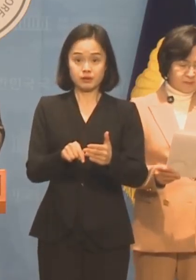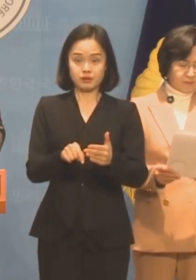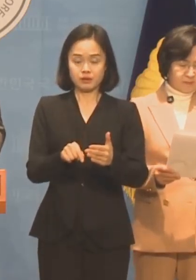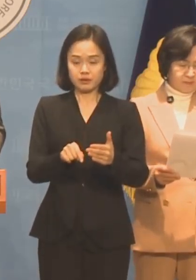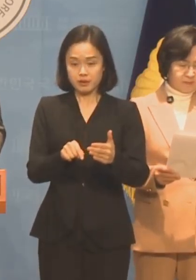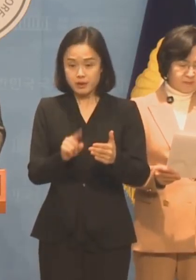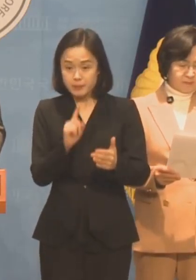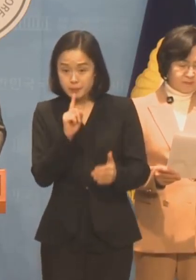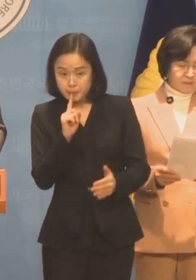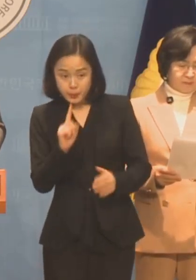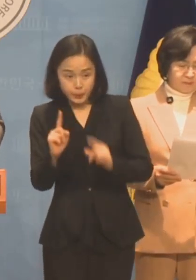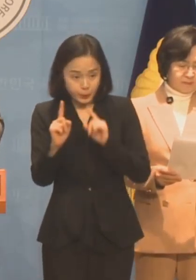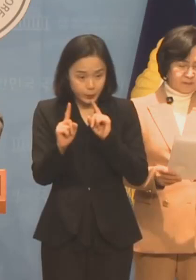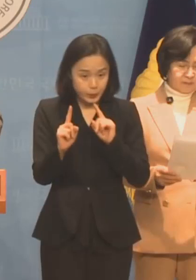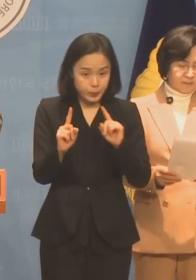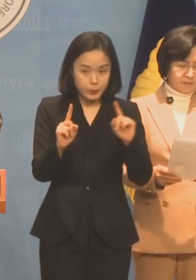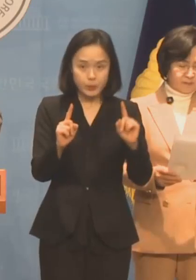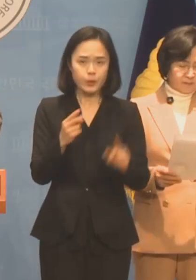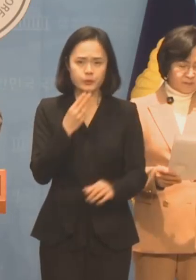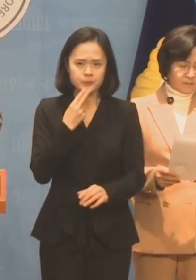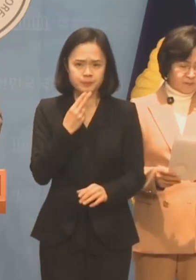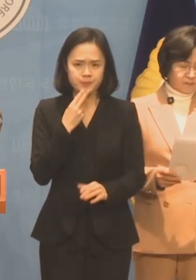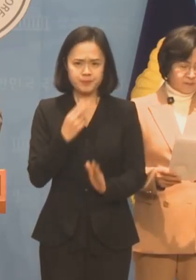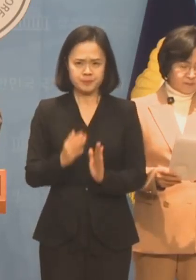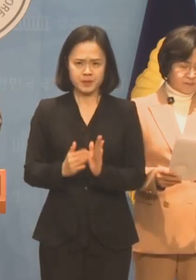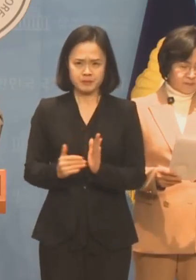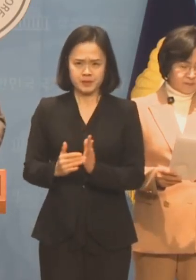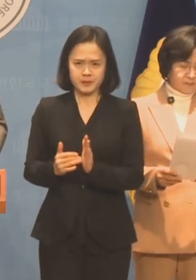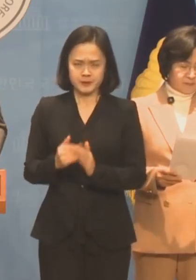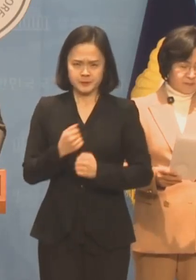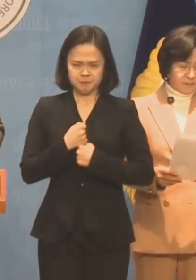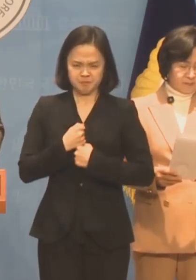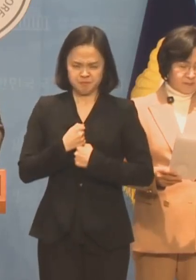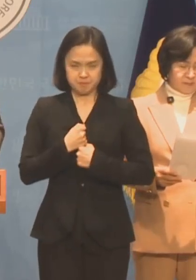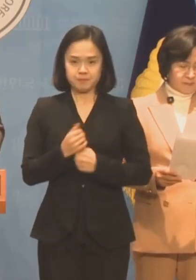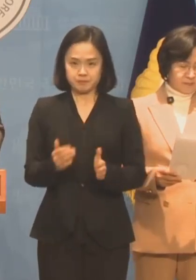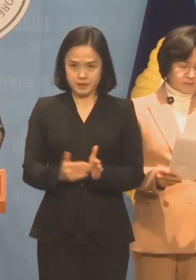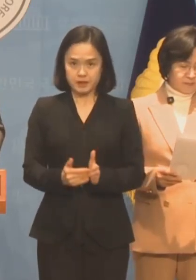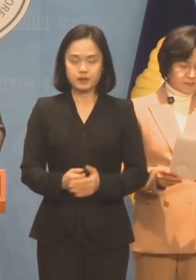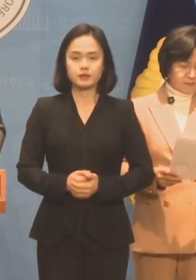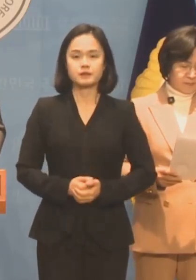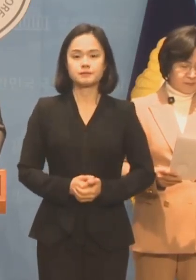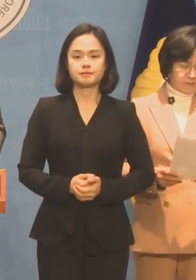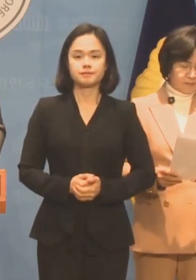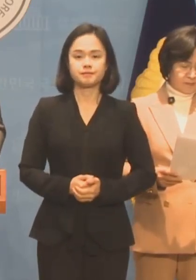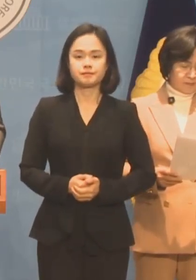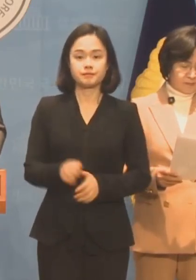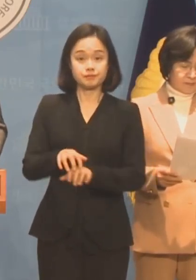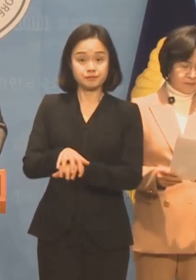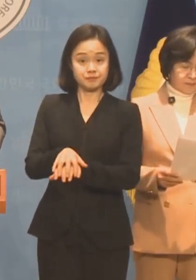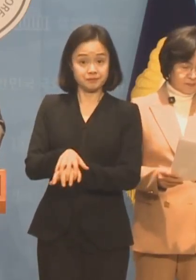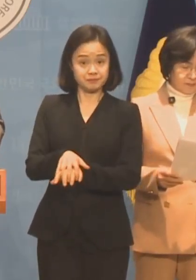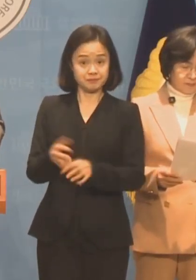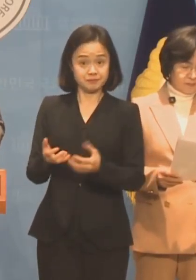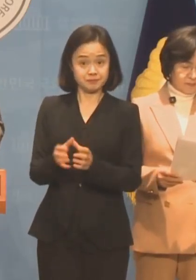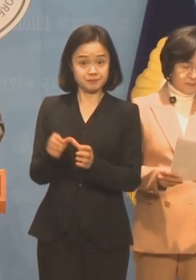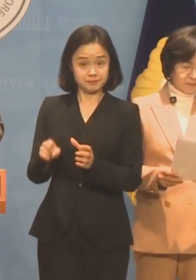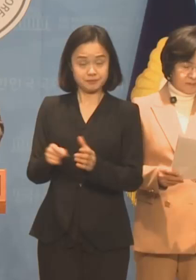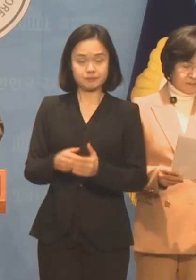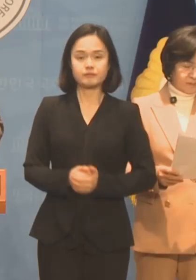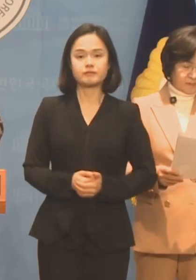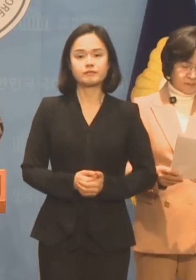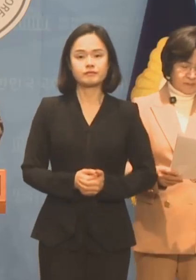보고도 전혀 이루어지지 않았습니다. 이 수호신 TF는 총선이